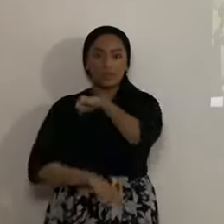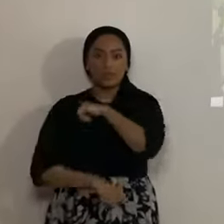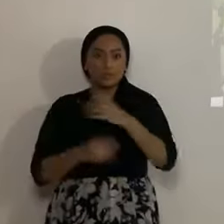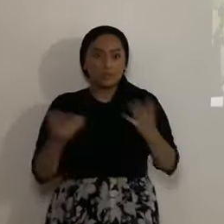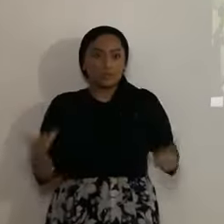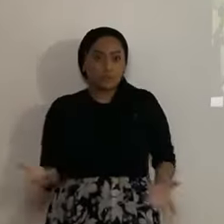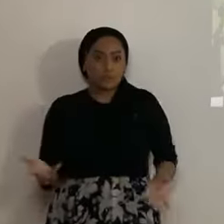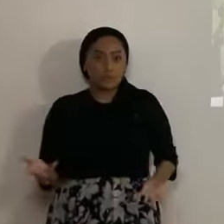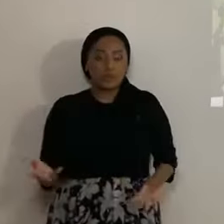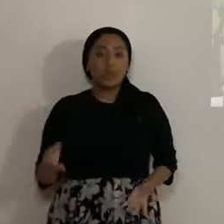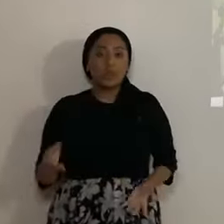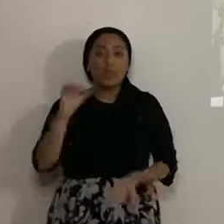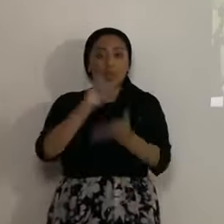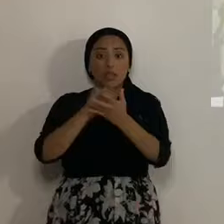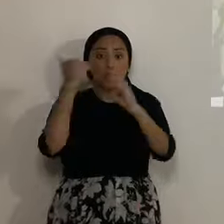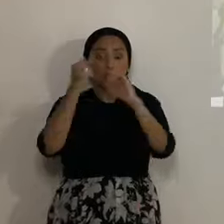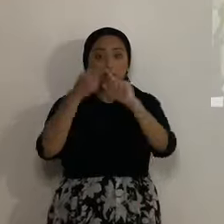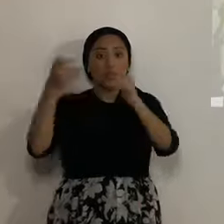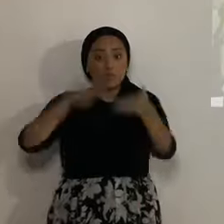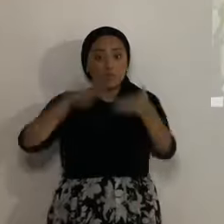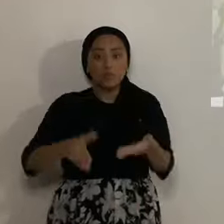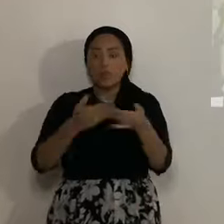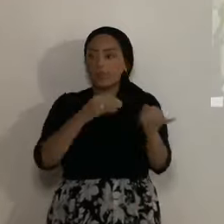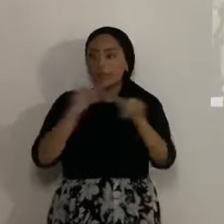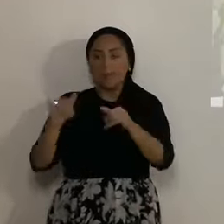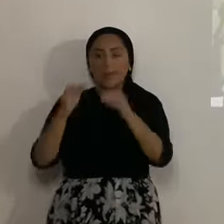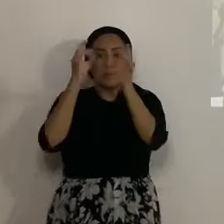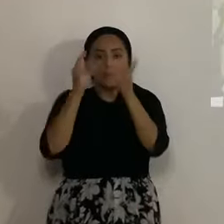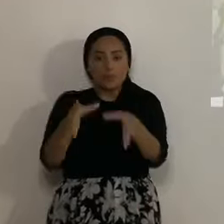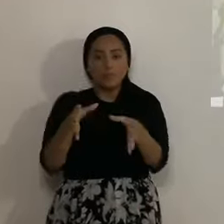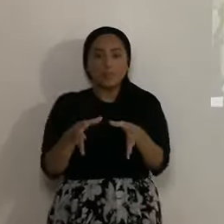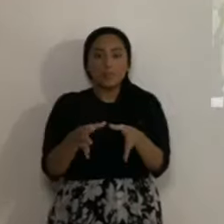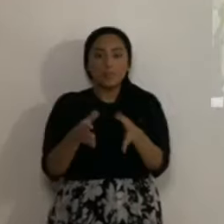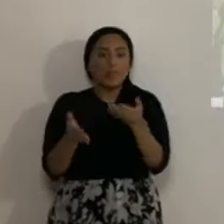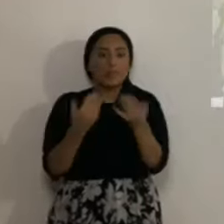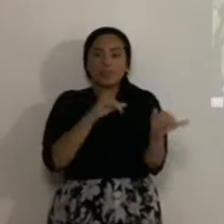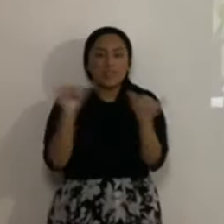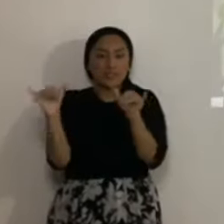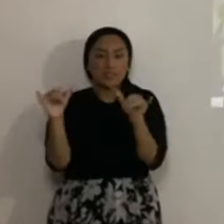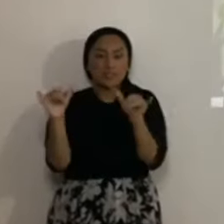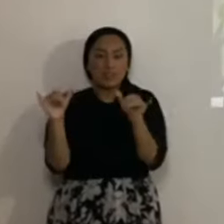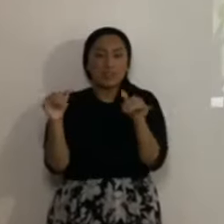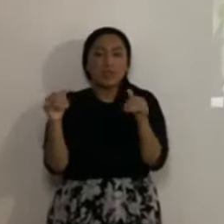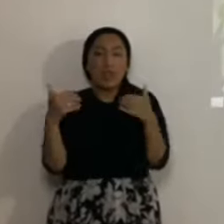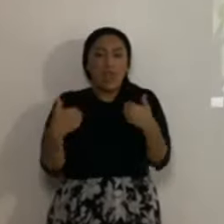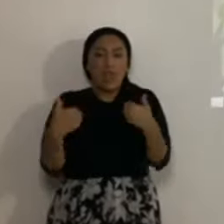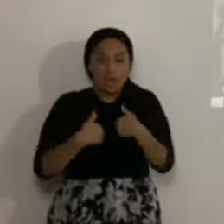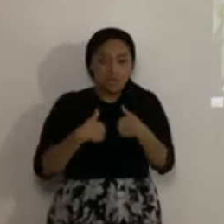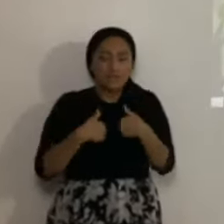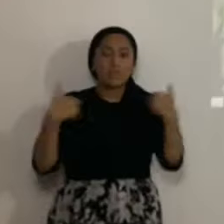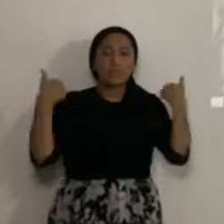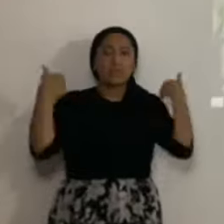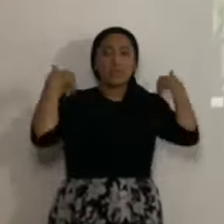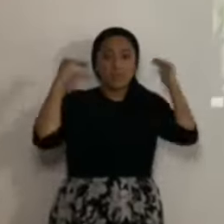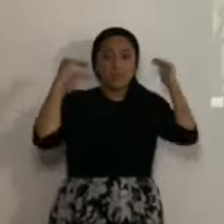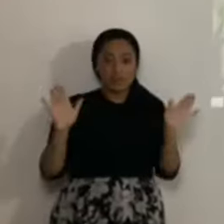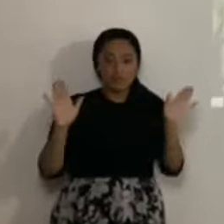Entonces, esto de mensajeros de muerte es como las maldiciones, parecido. Hay ángeles,